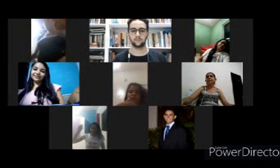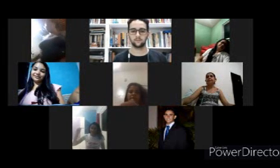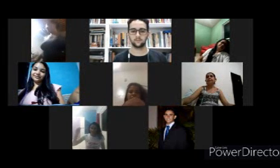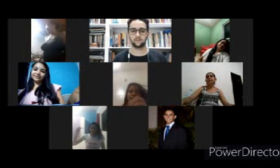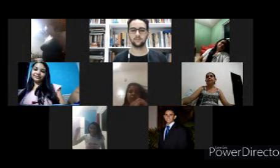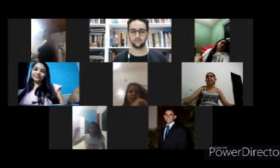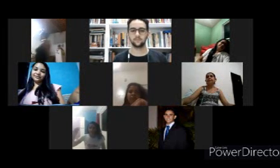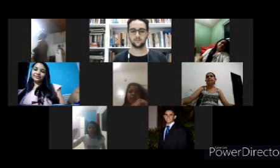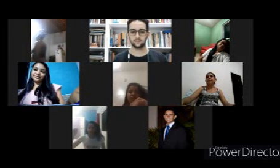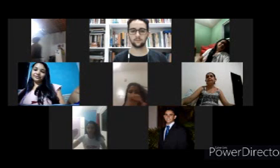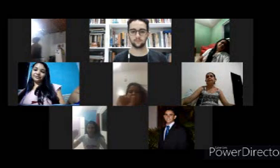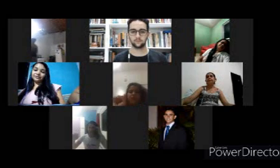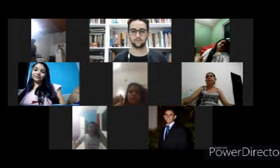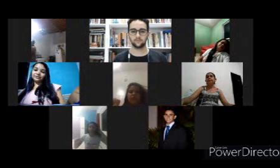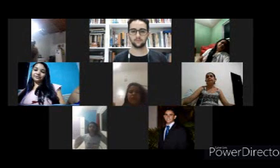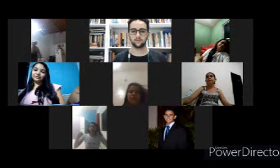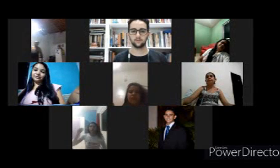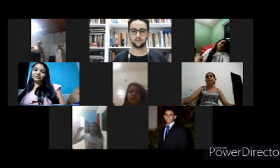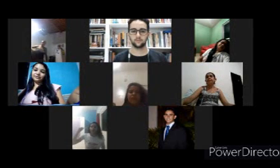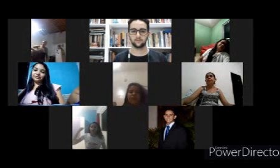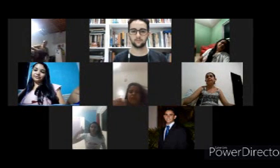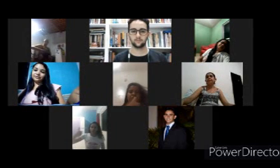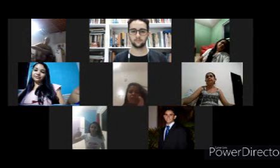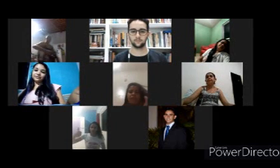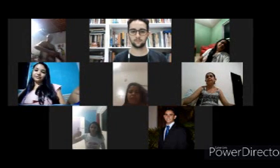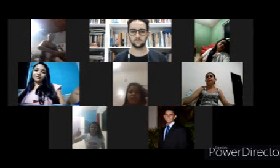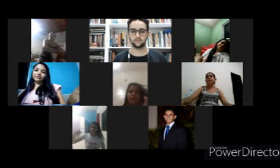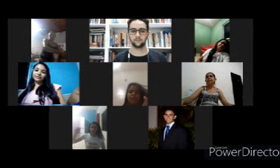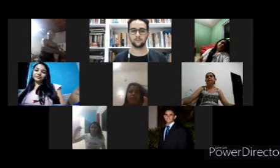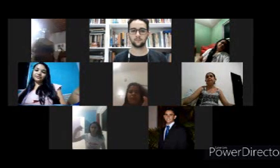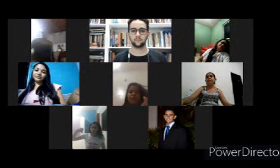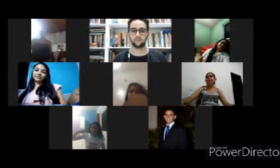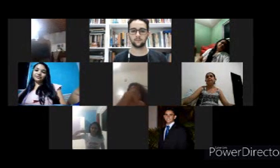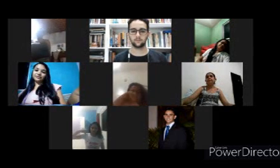dezembro. 12 de dezembro de